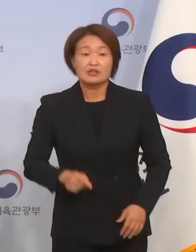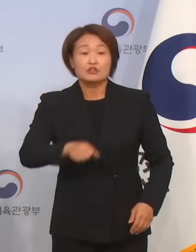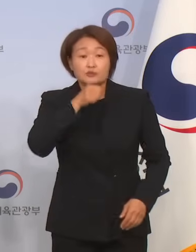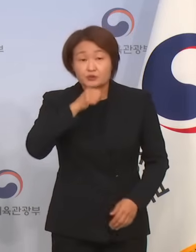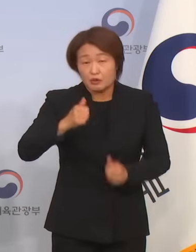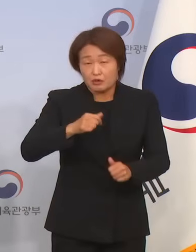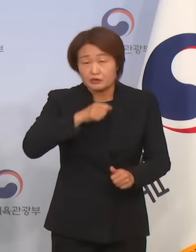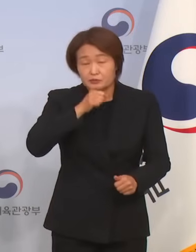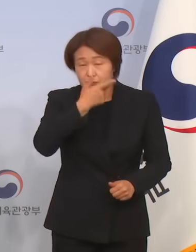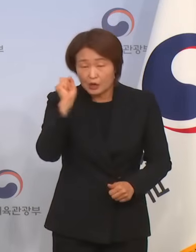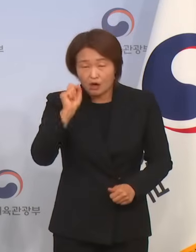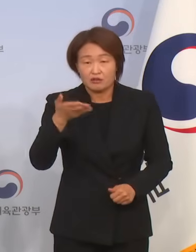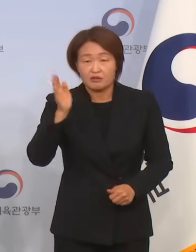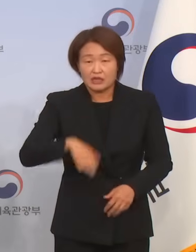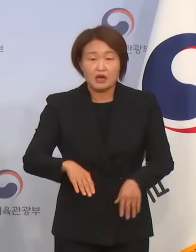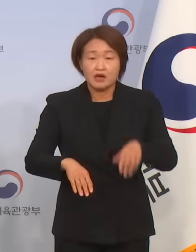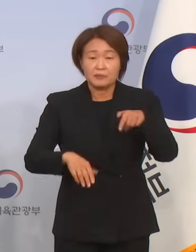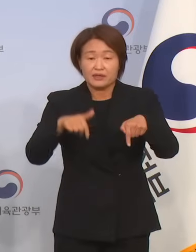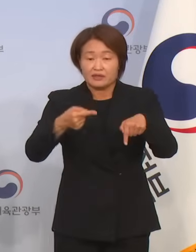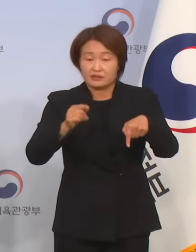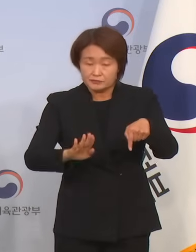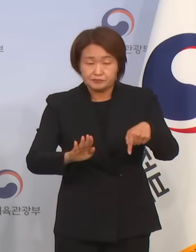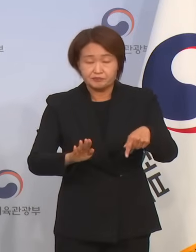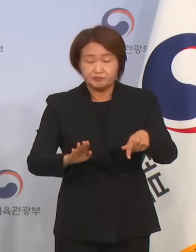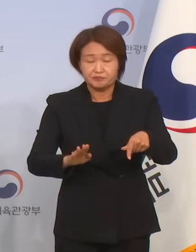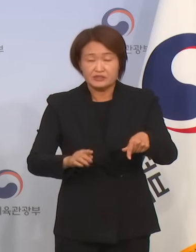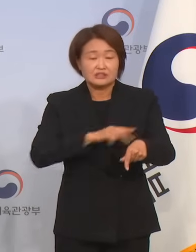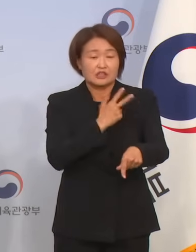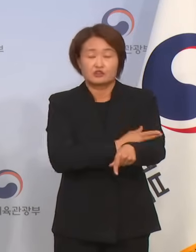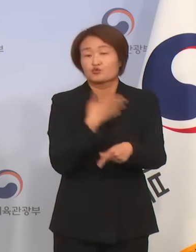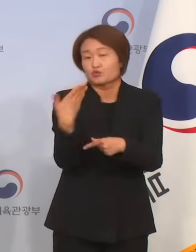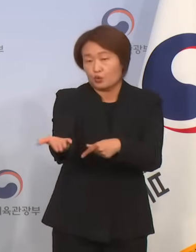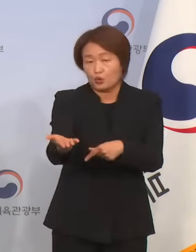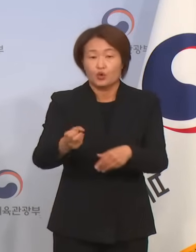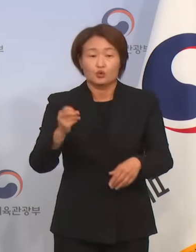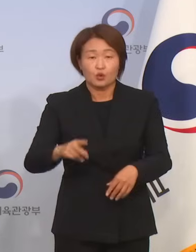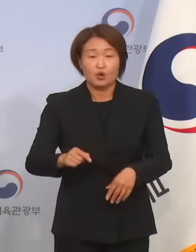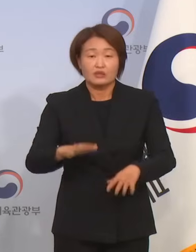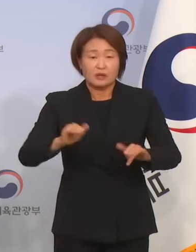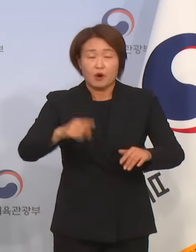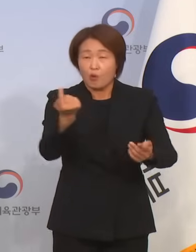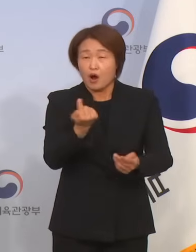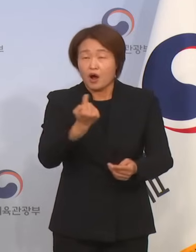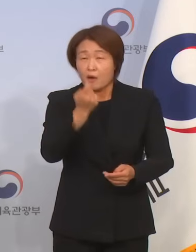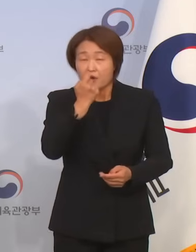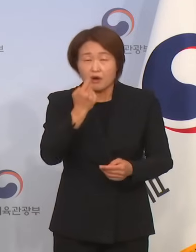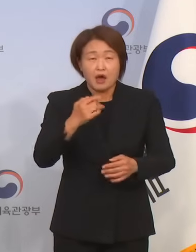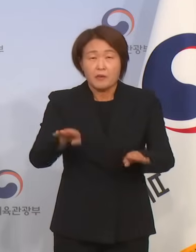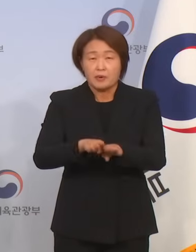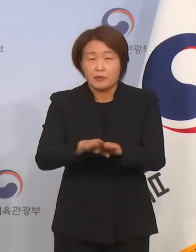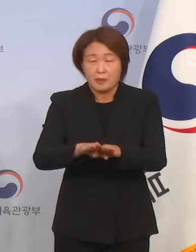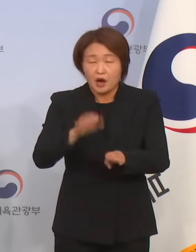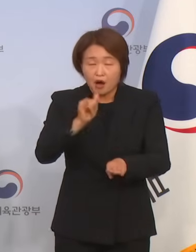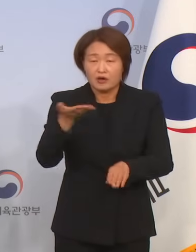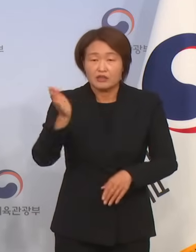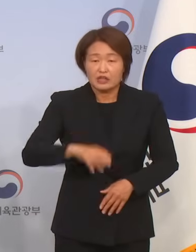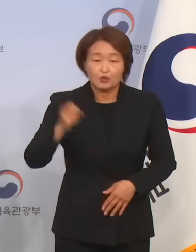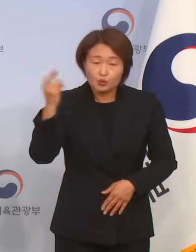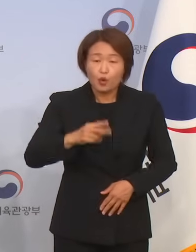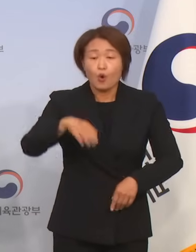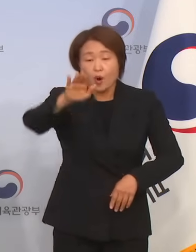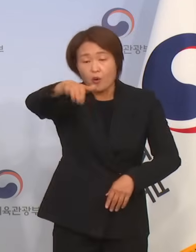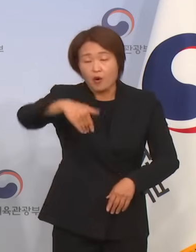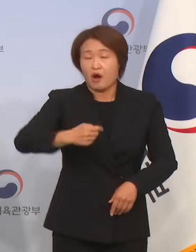미달자에게도 B급 지도자 자격증을 발급하고 강습회 출석률 미달자도 재강습 기회를